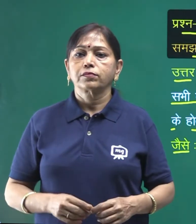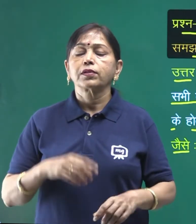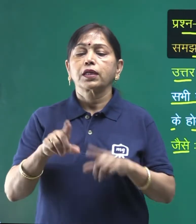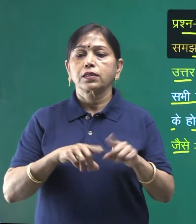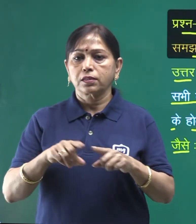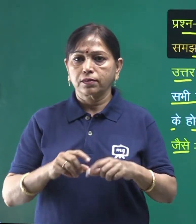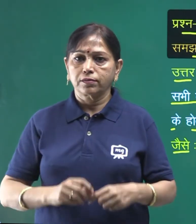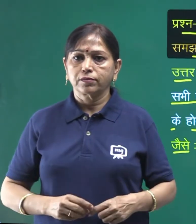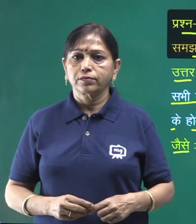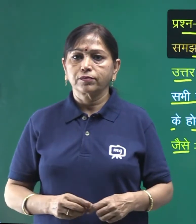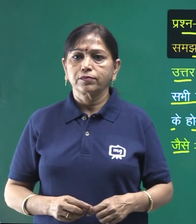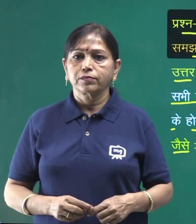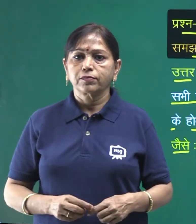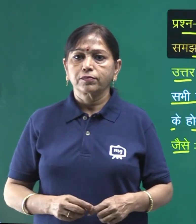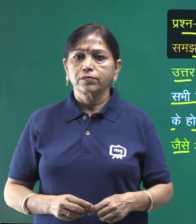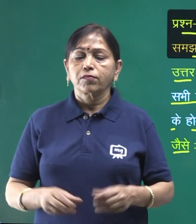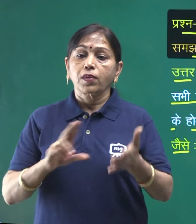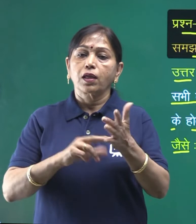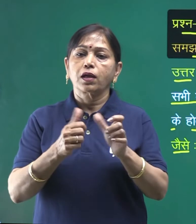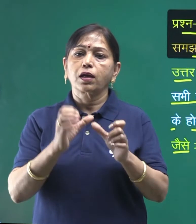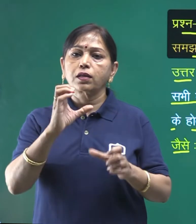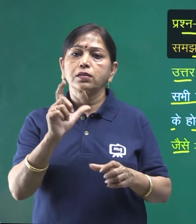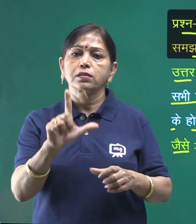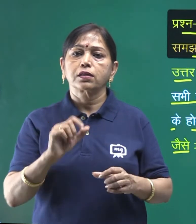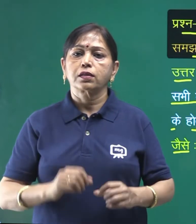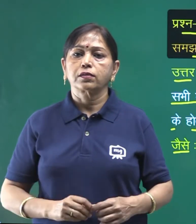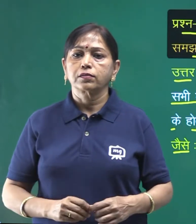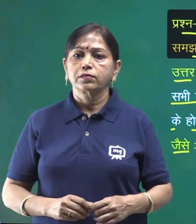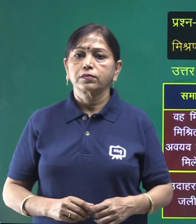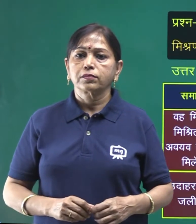जैसे सोडियम क्लोराइड।